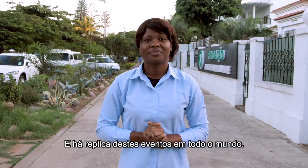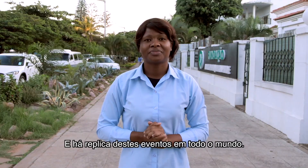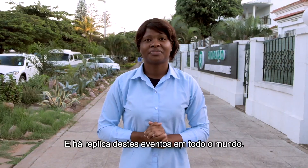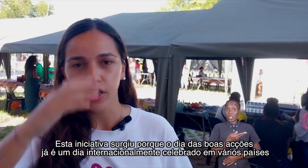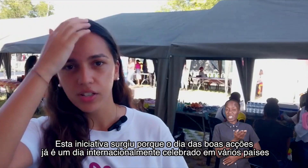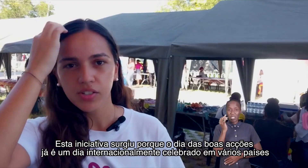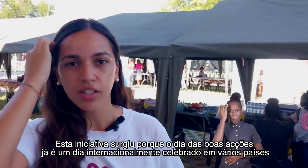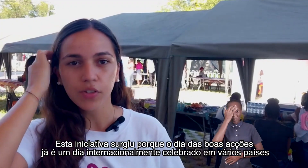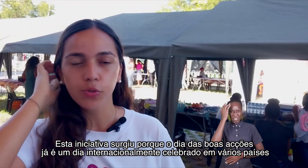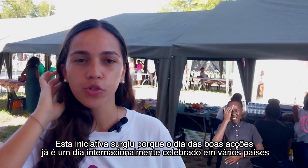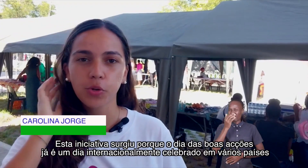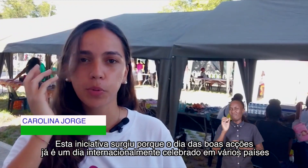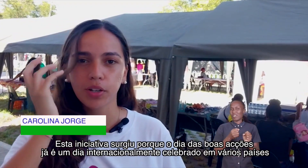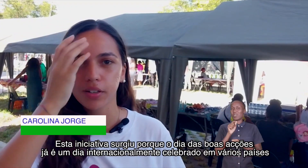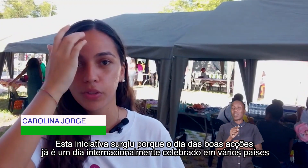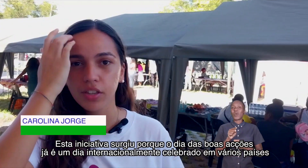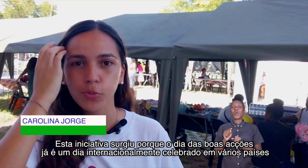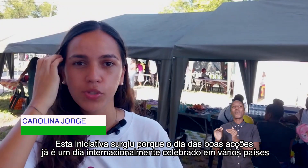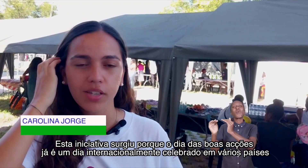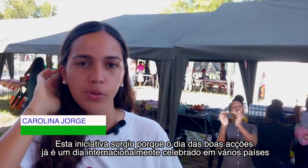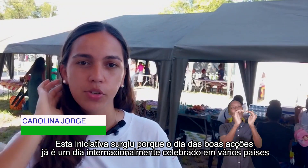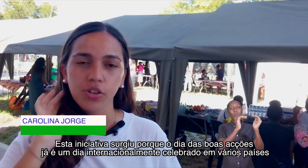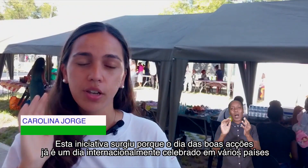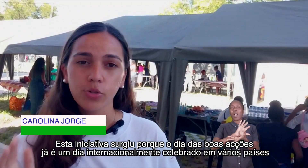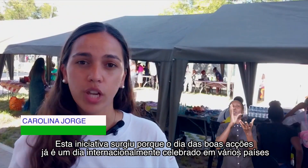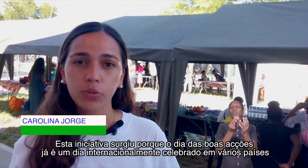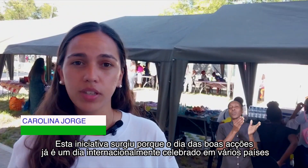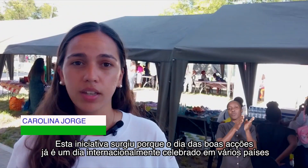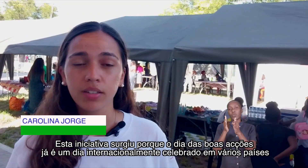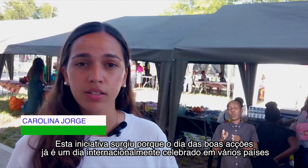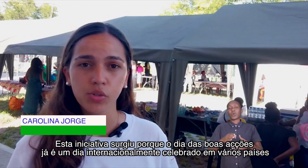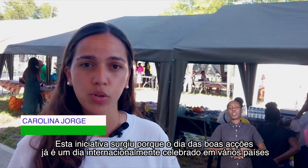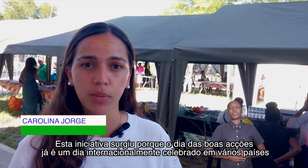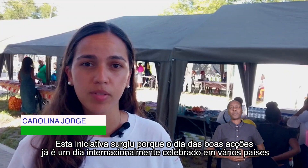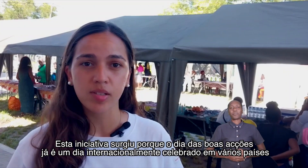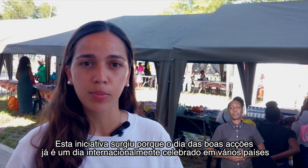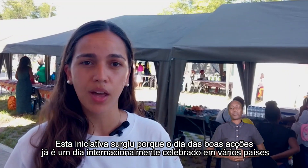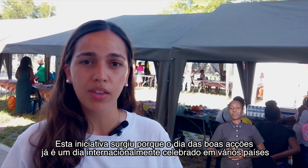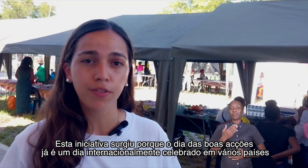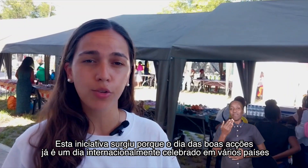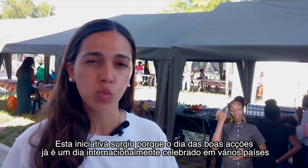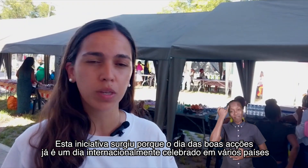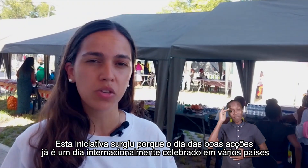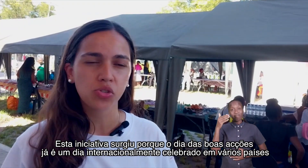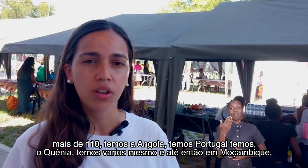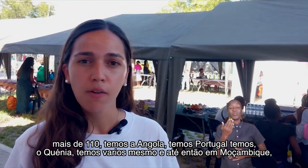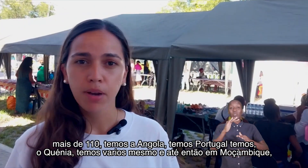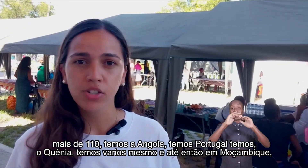Esta iniciativa surgiu porque o Dia das Boas Ações já é um dia internacionalmente celebrado em vários países. Mais de